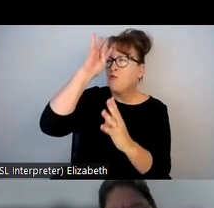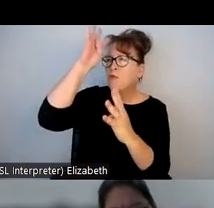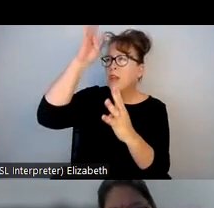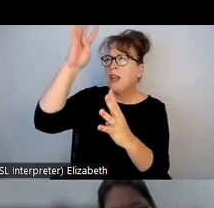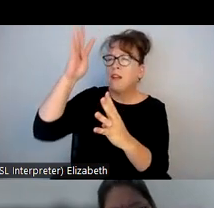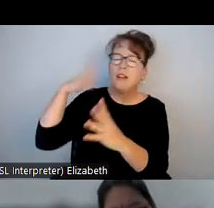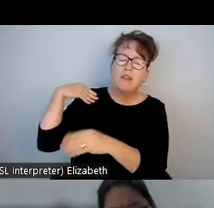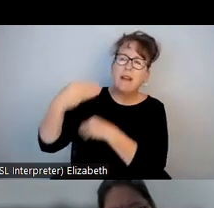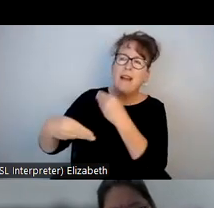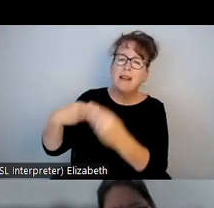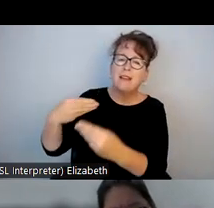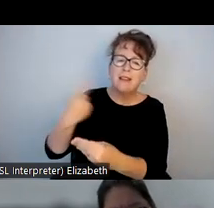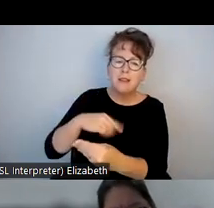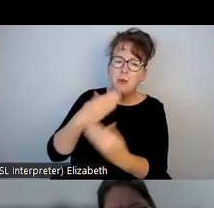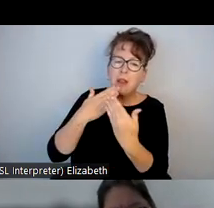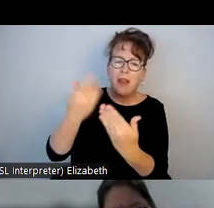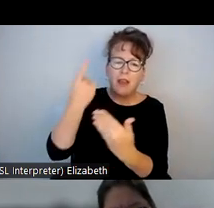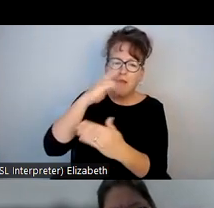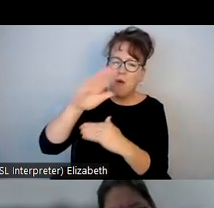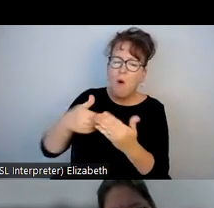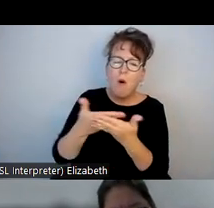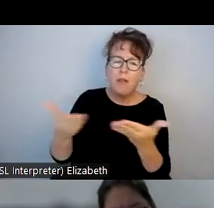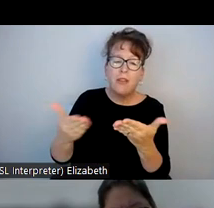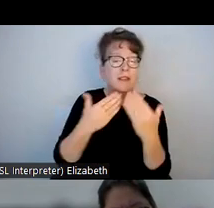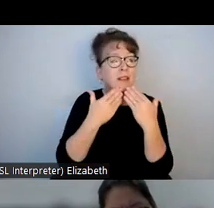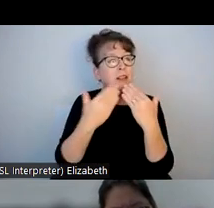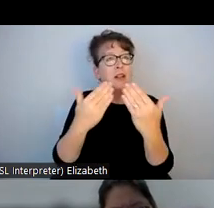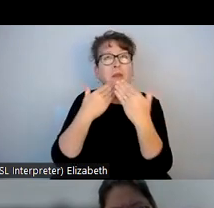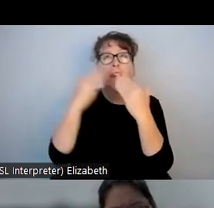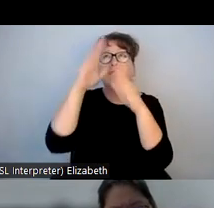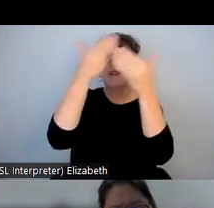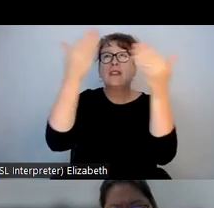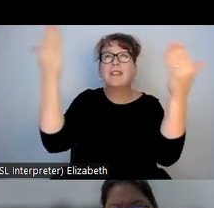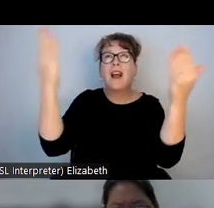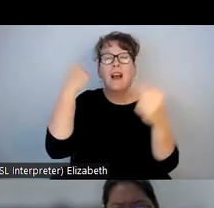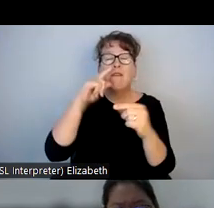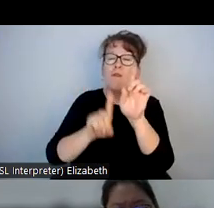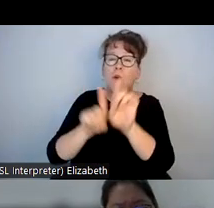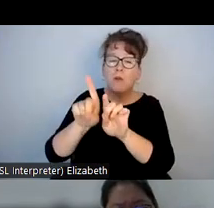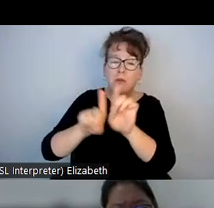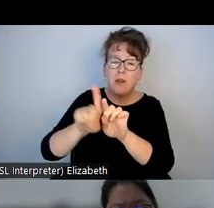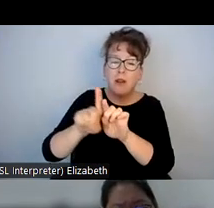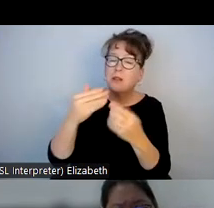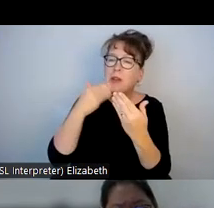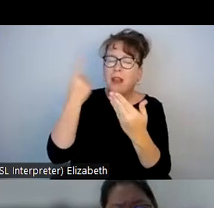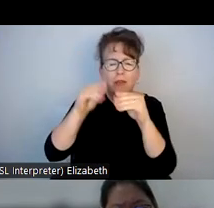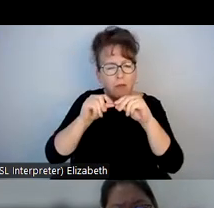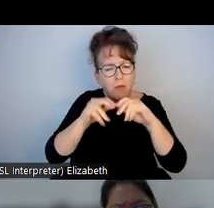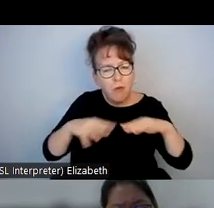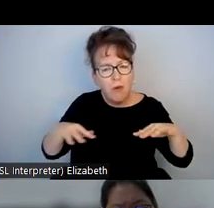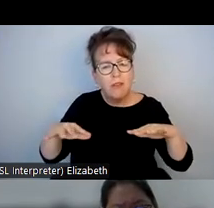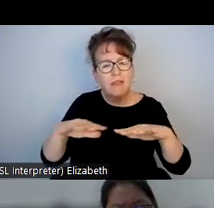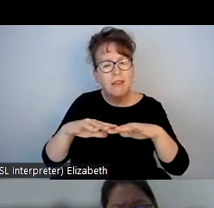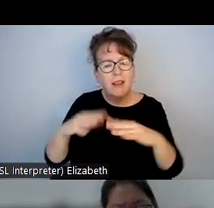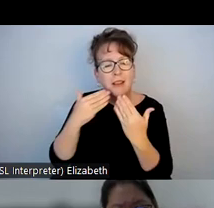creador y ancestros Les agradecemos todas las cosas por el cielo por las estrellas por la